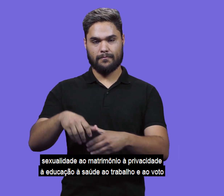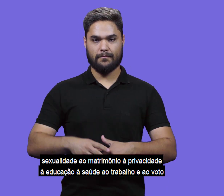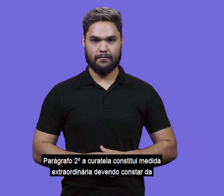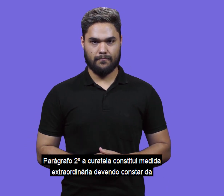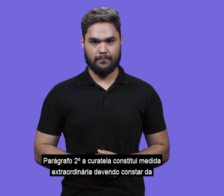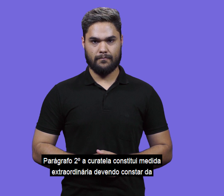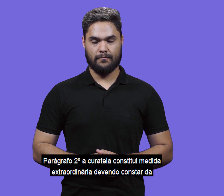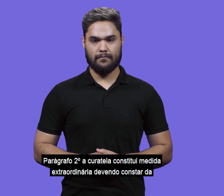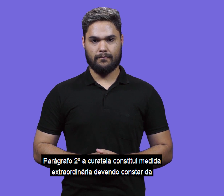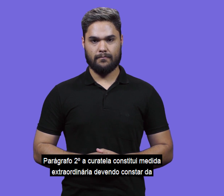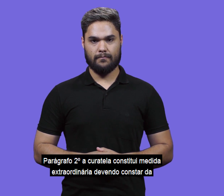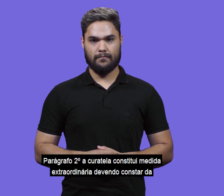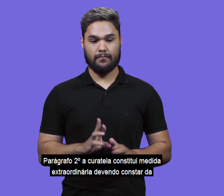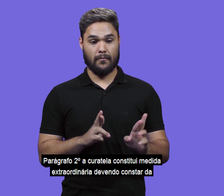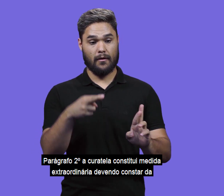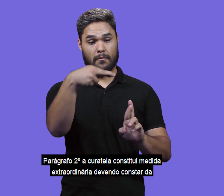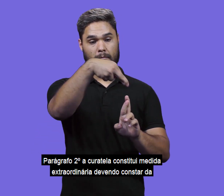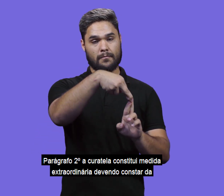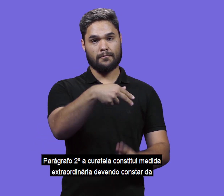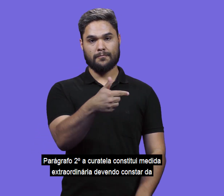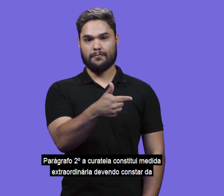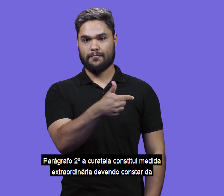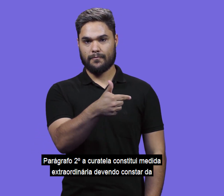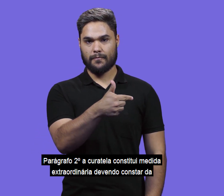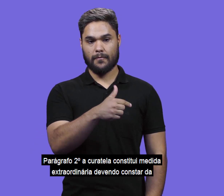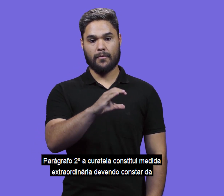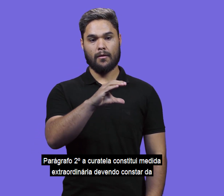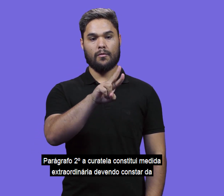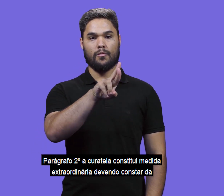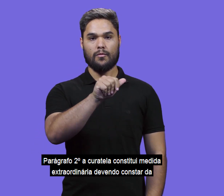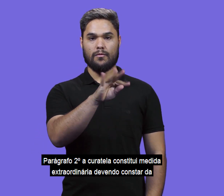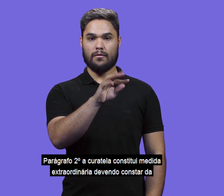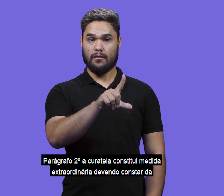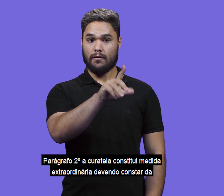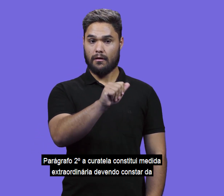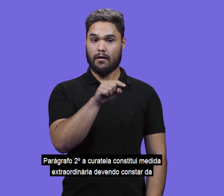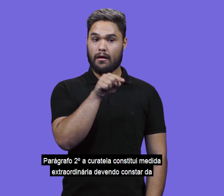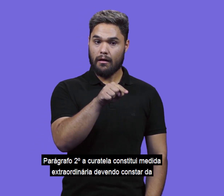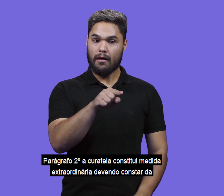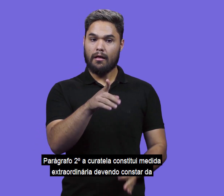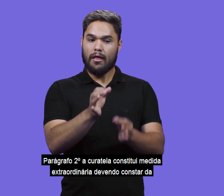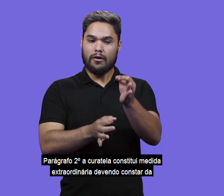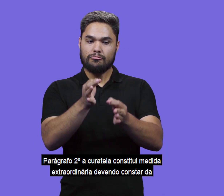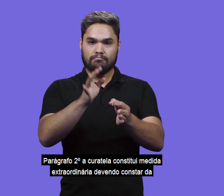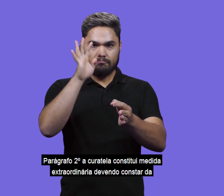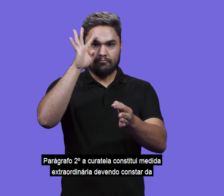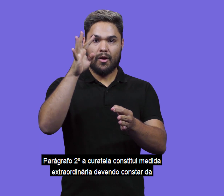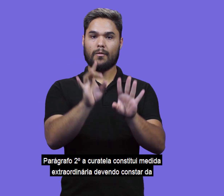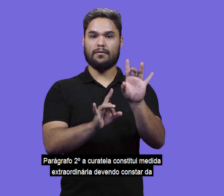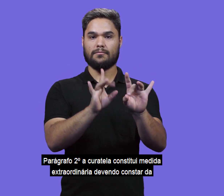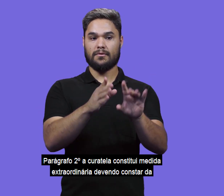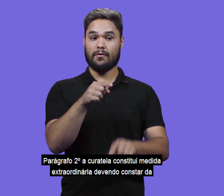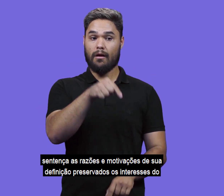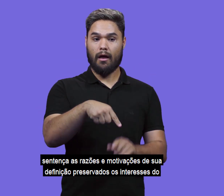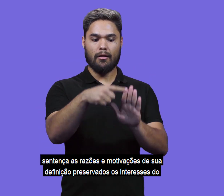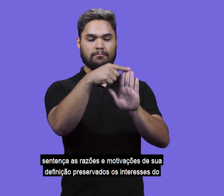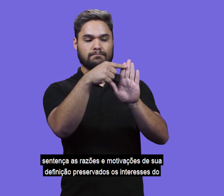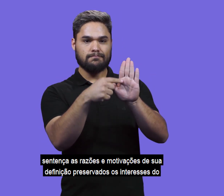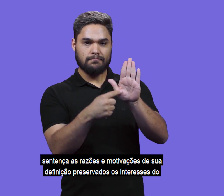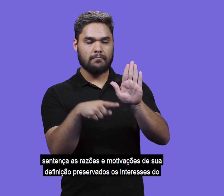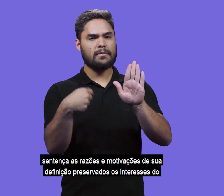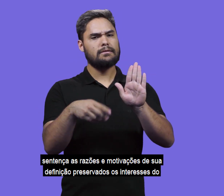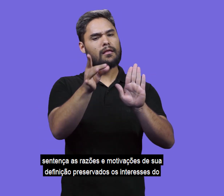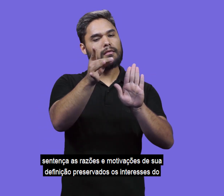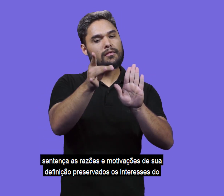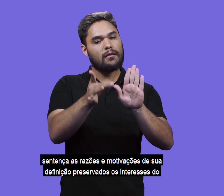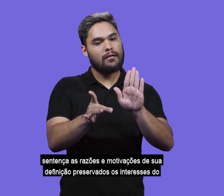voto. Parágrafo 2º. A curatela constitui medida extraordinária, devendo constar da